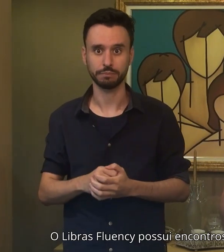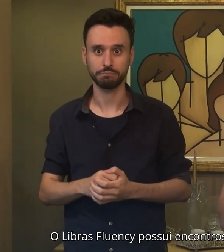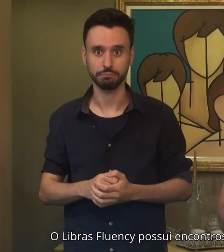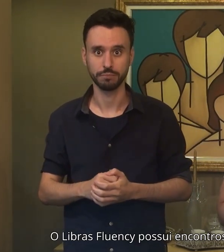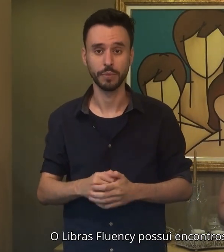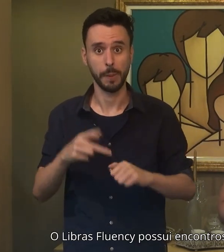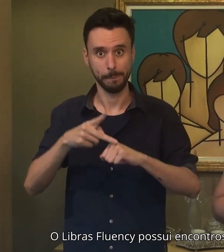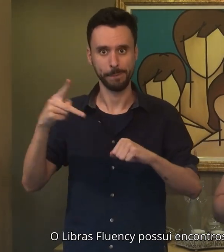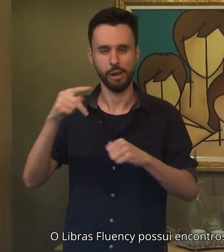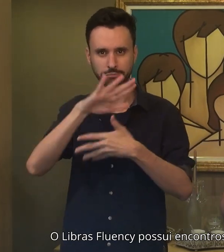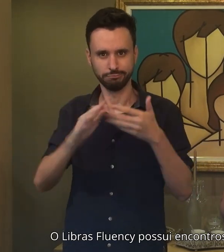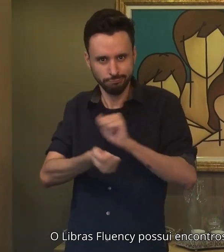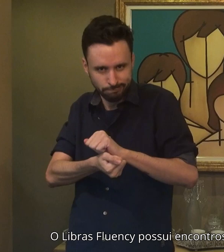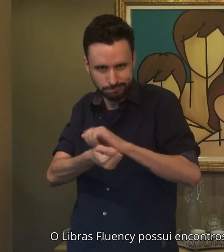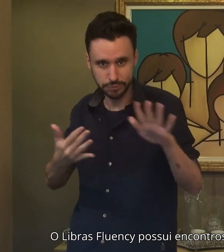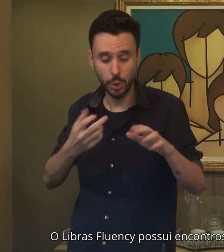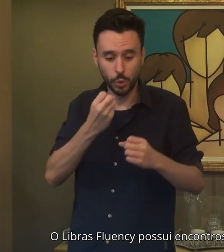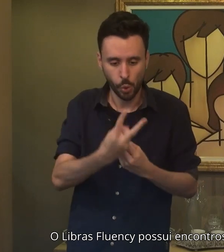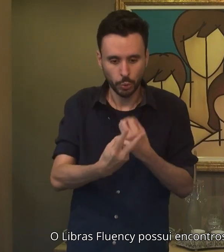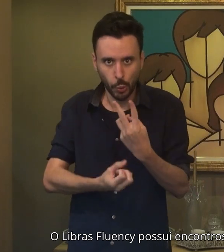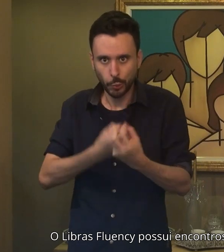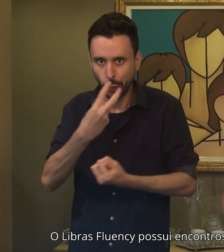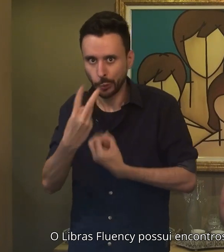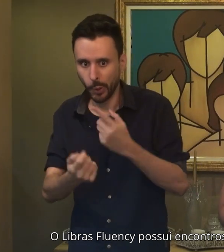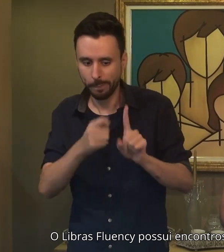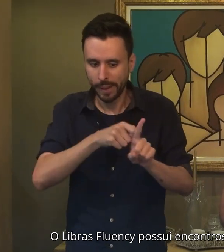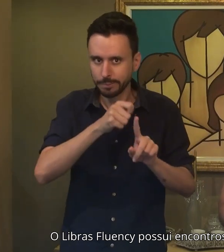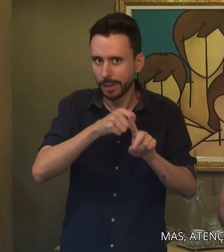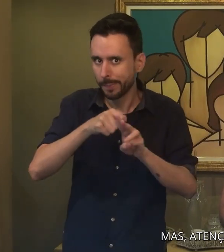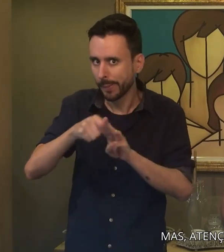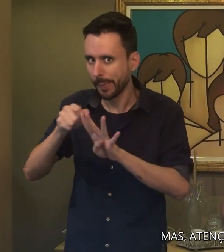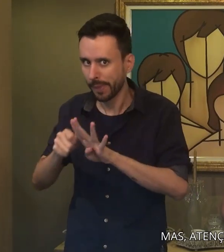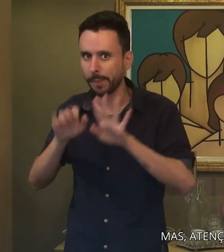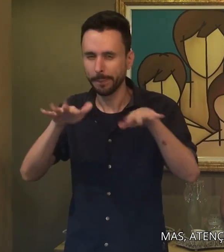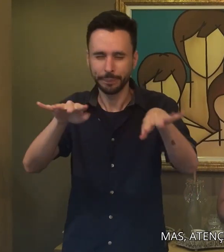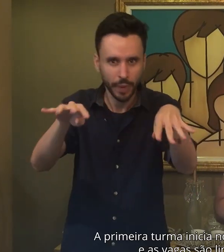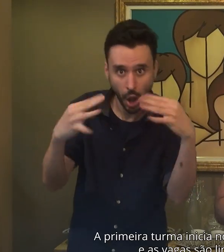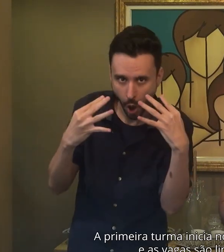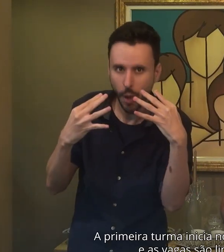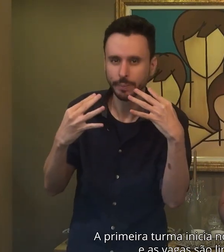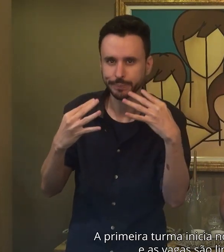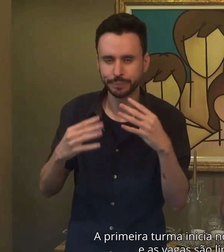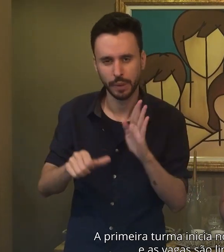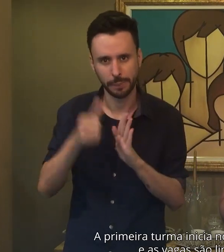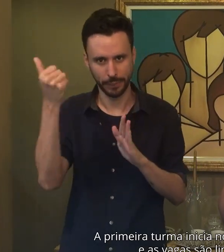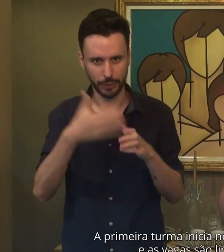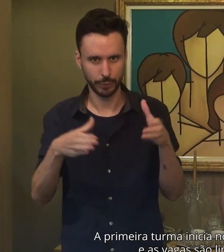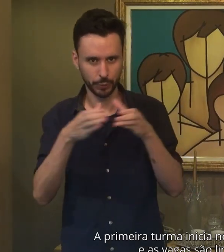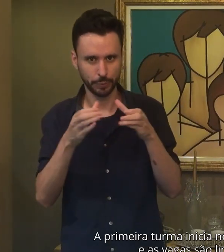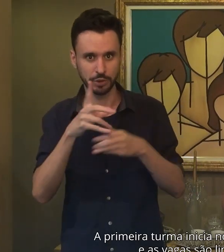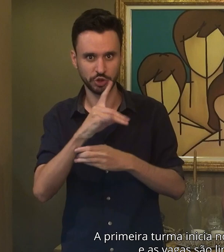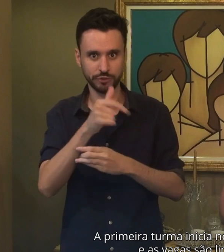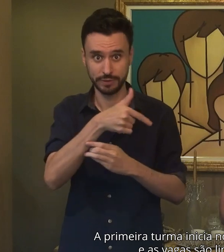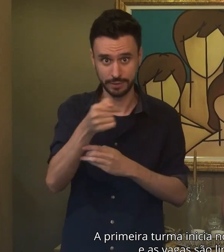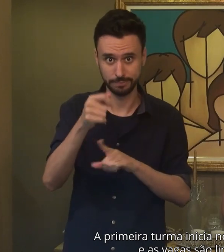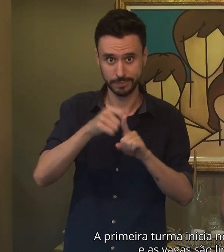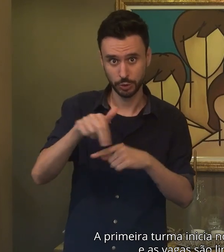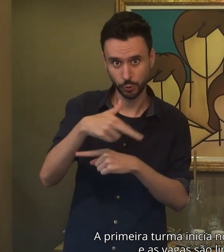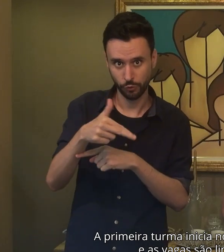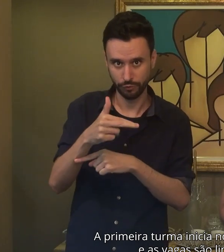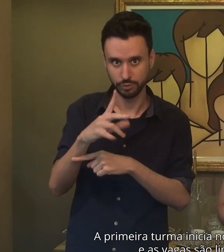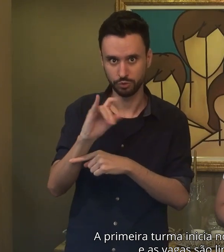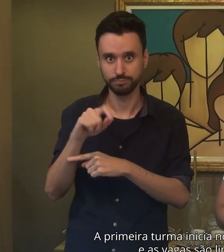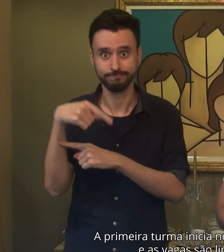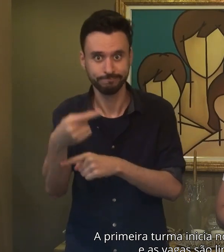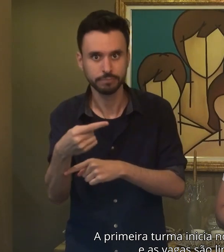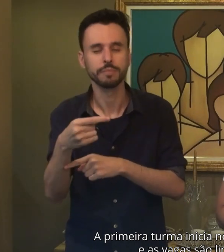O Libras Fluence possui encontros ao vivo duas vezes ao mês, mas atenção, a primeira turma inicia no próximo dia 27 e